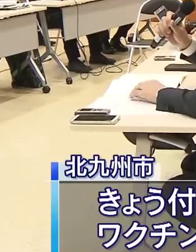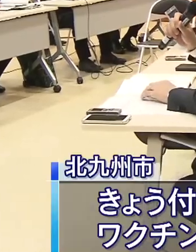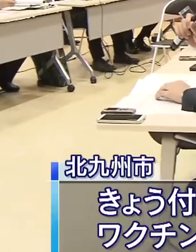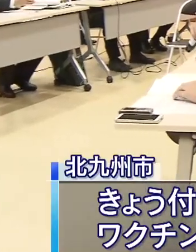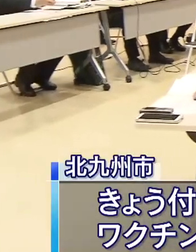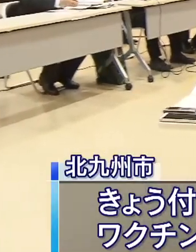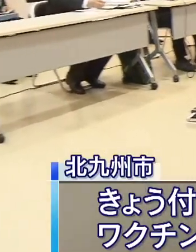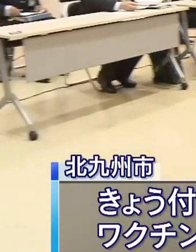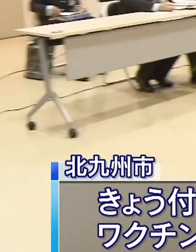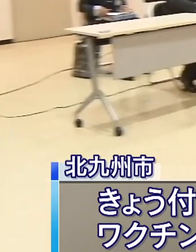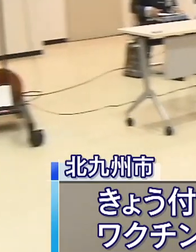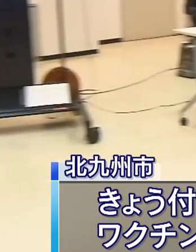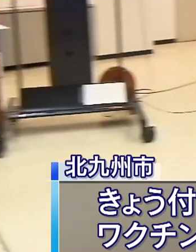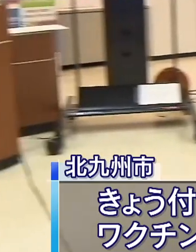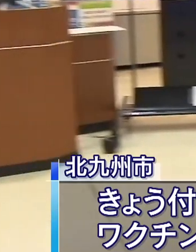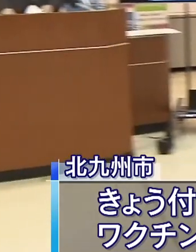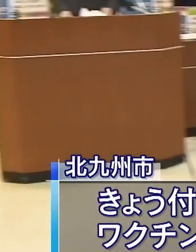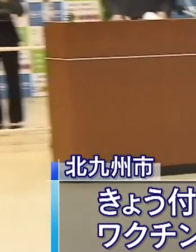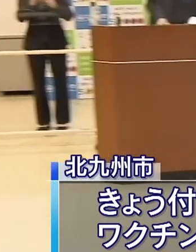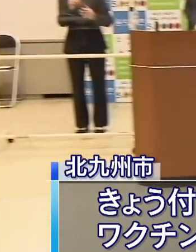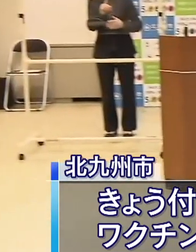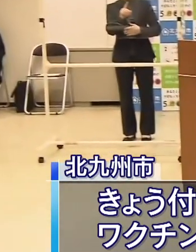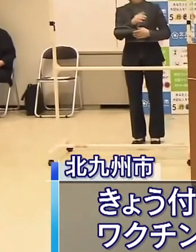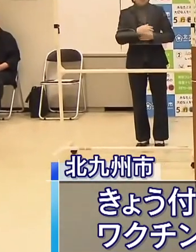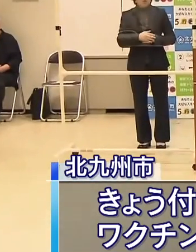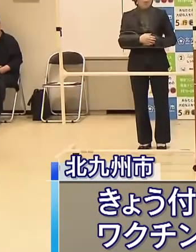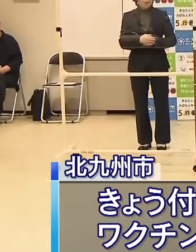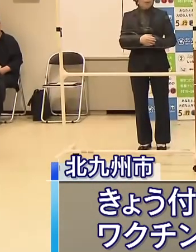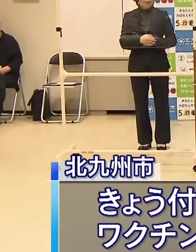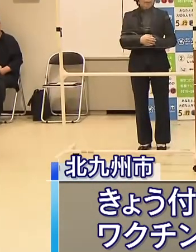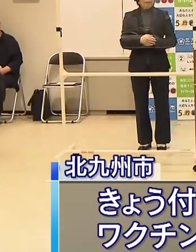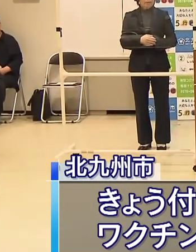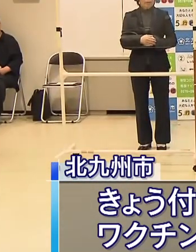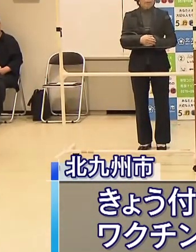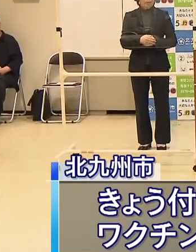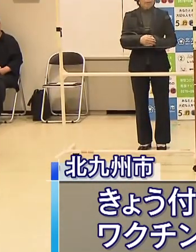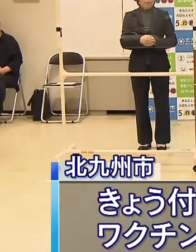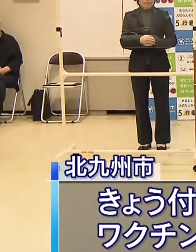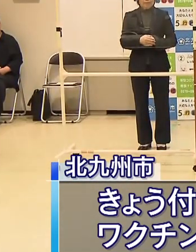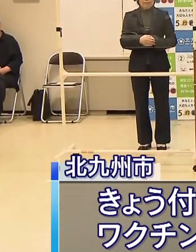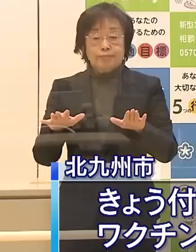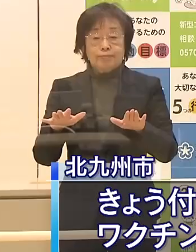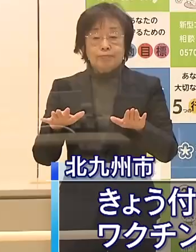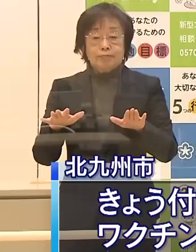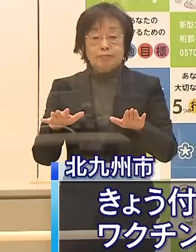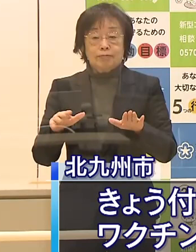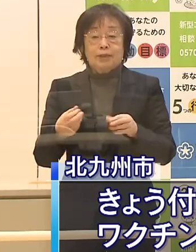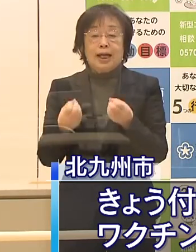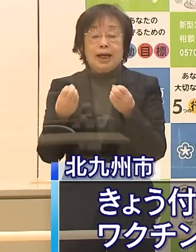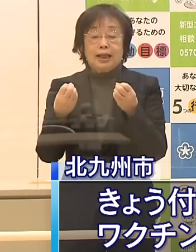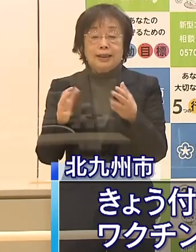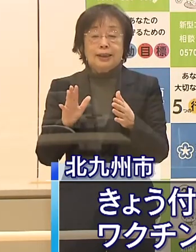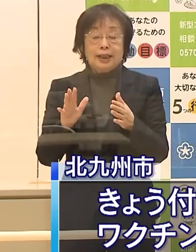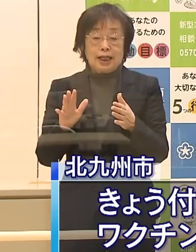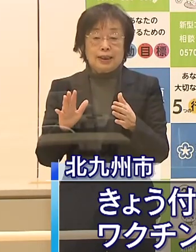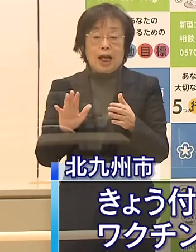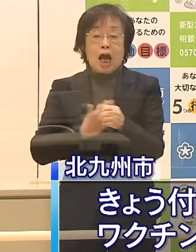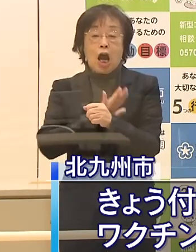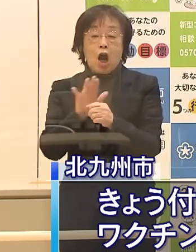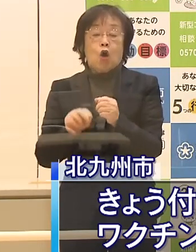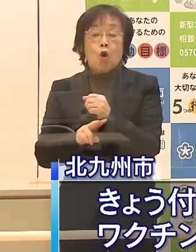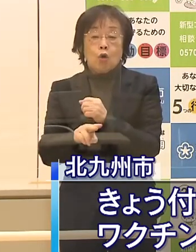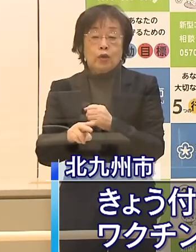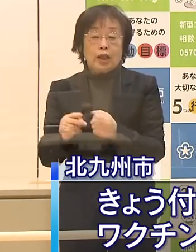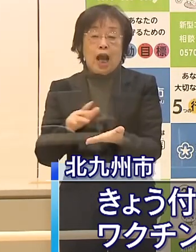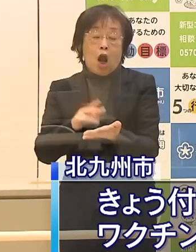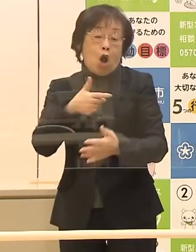北九州市の北橋市長は今日付で市長を本部長とする新型コロナウイルスワクチン接種推進本部を立ち上げ